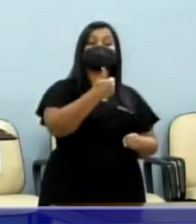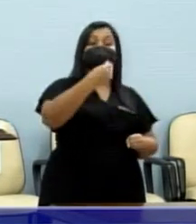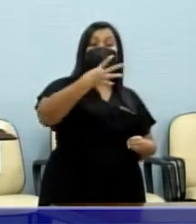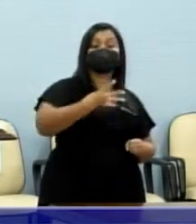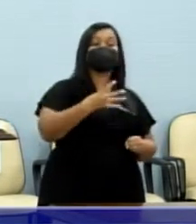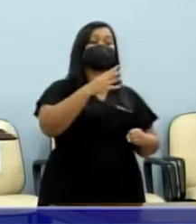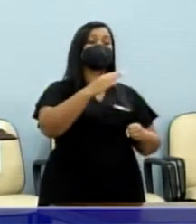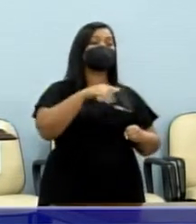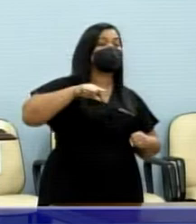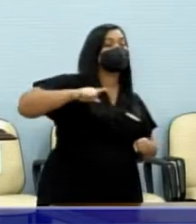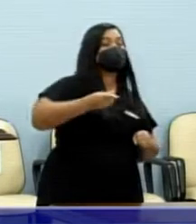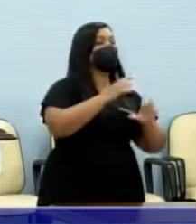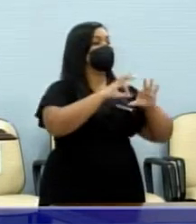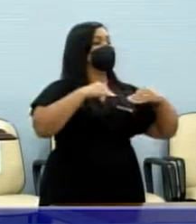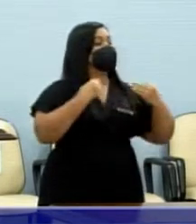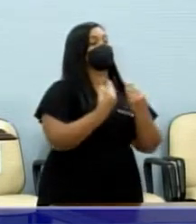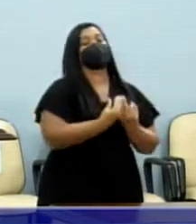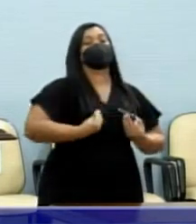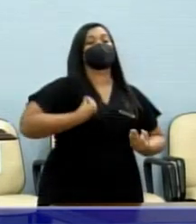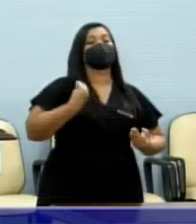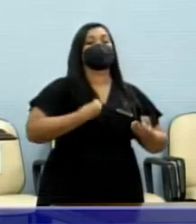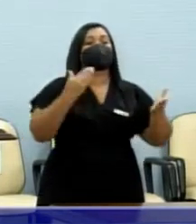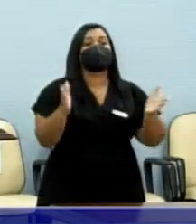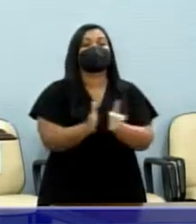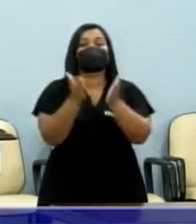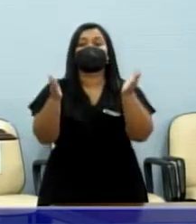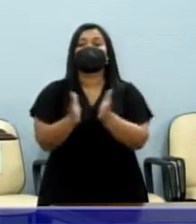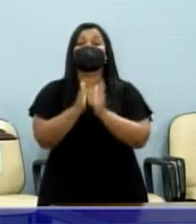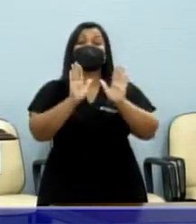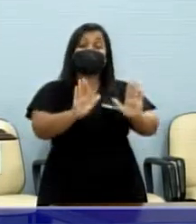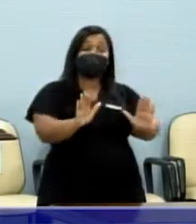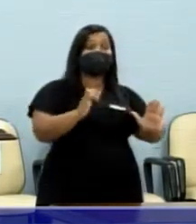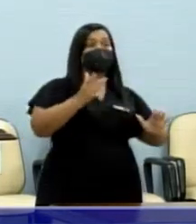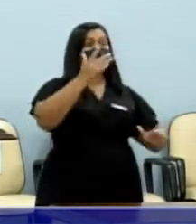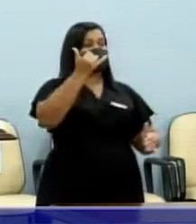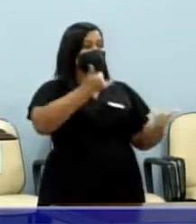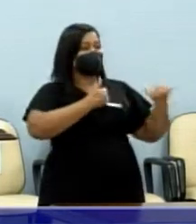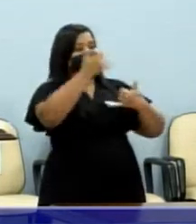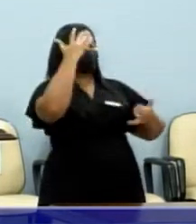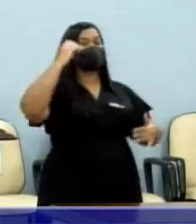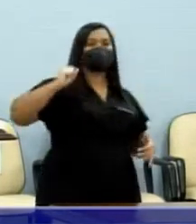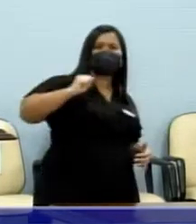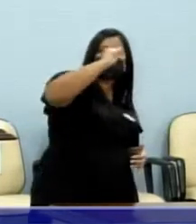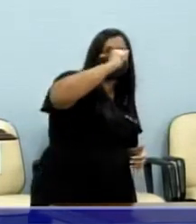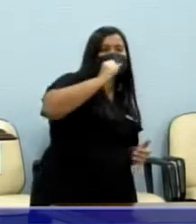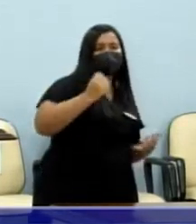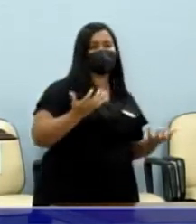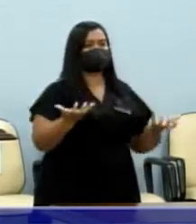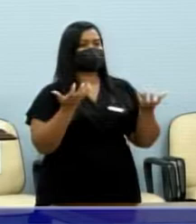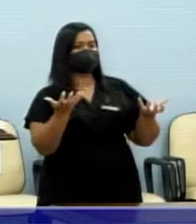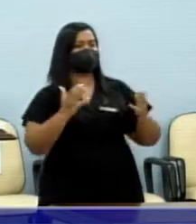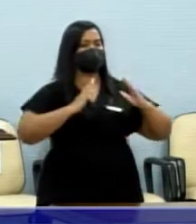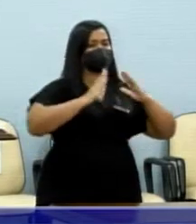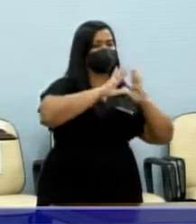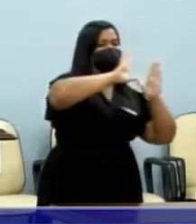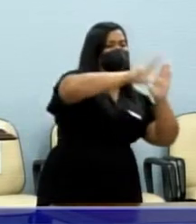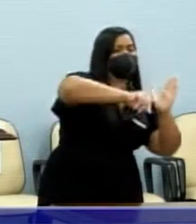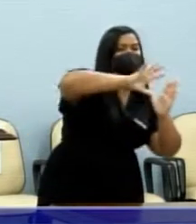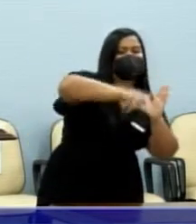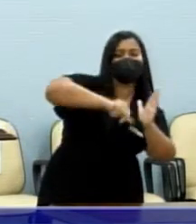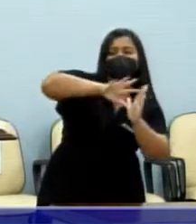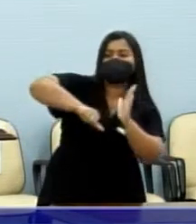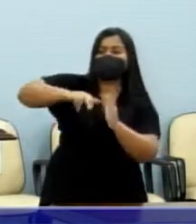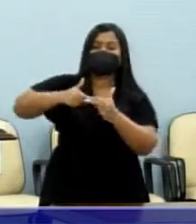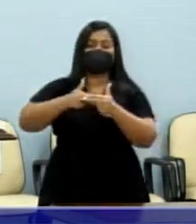famílias brasileiras hoje vivendo na miséria. Dizem que os comunistas querem tomar as suas casas, os seus carros, os